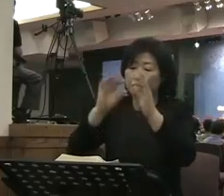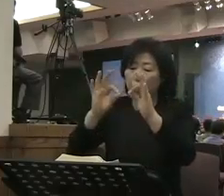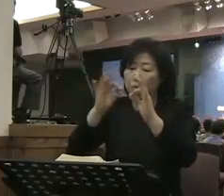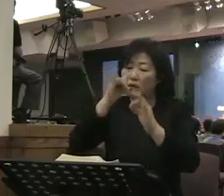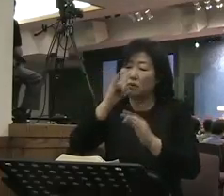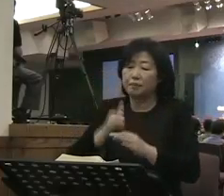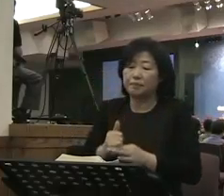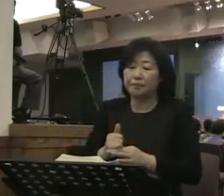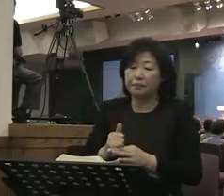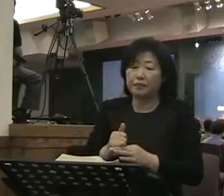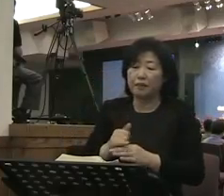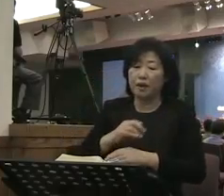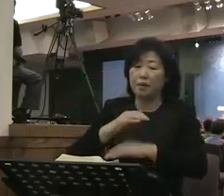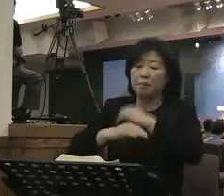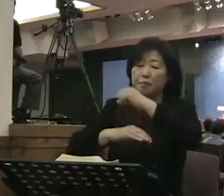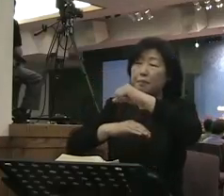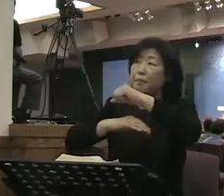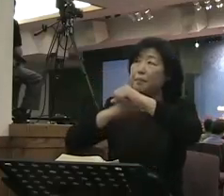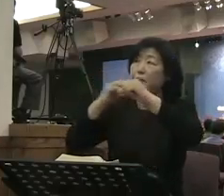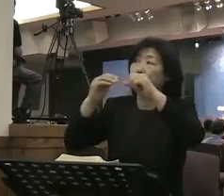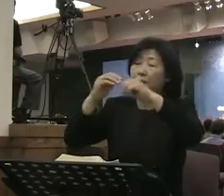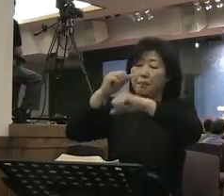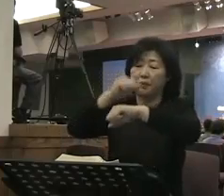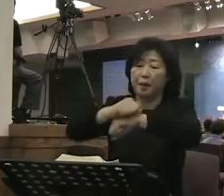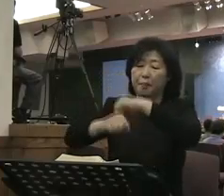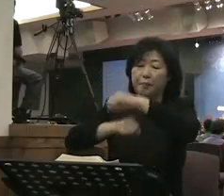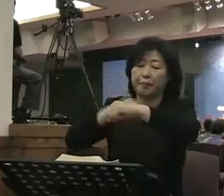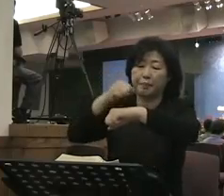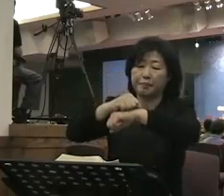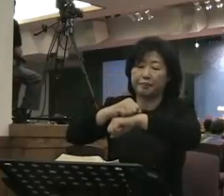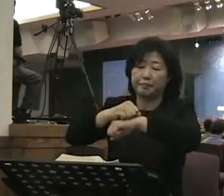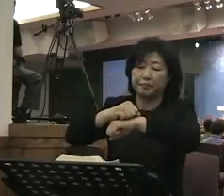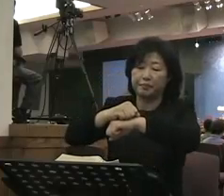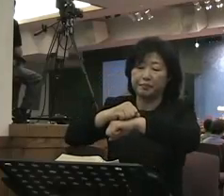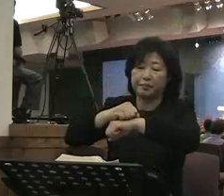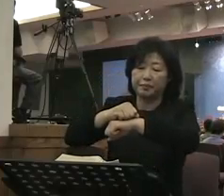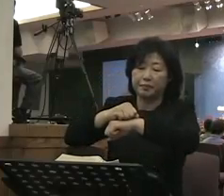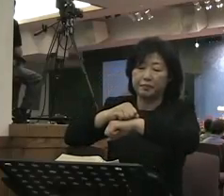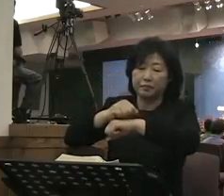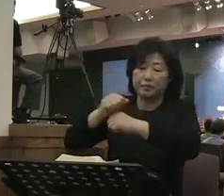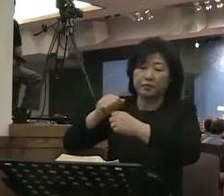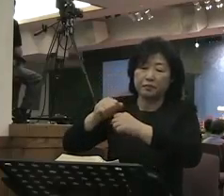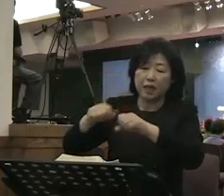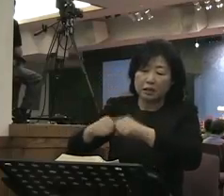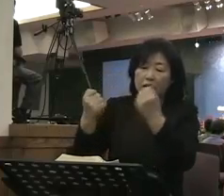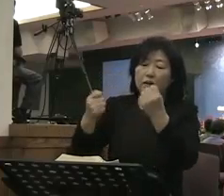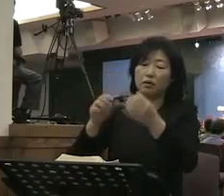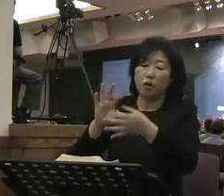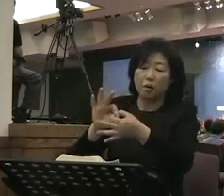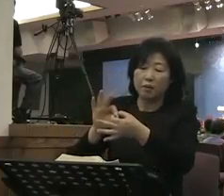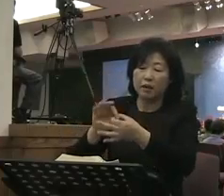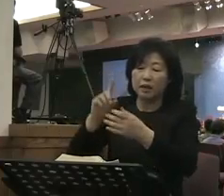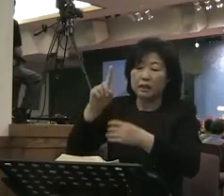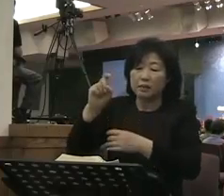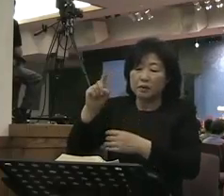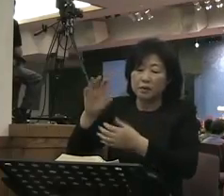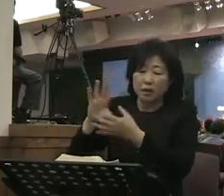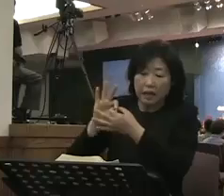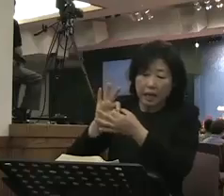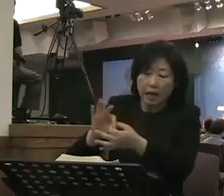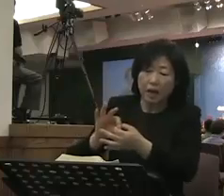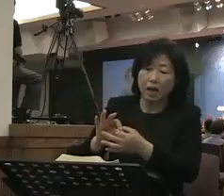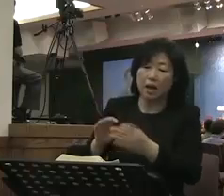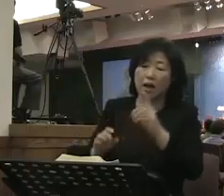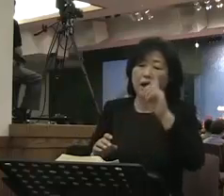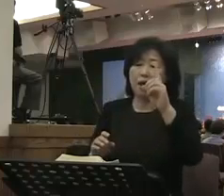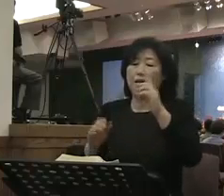그 바벨탑 사건과 함께 11장을 계속 가보면은 하나님께서 한 가문을